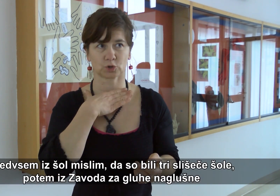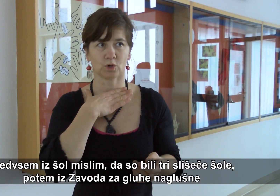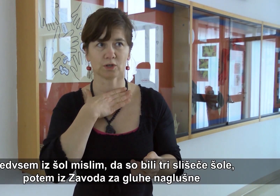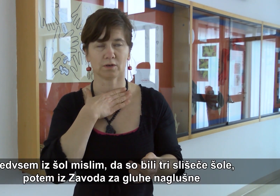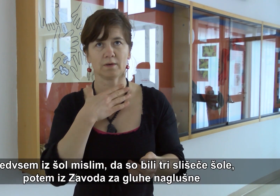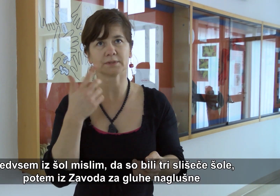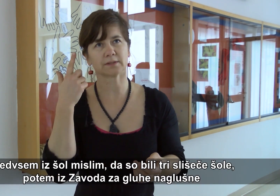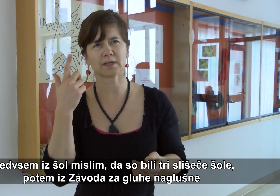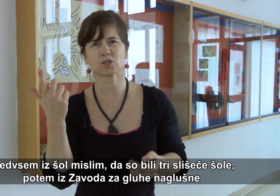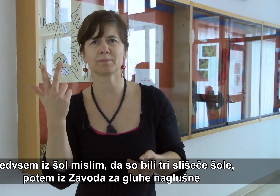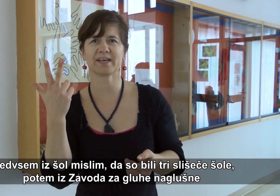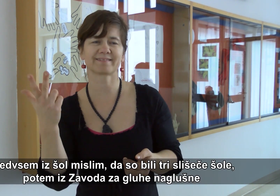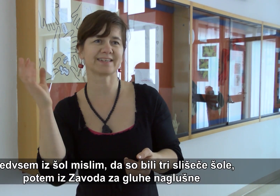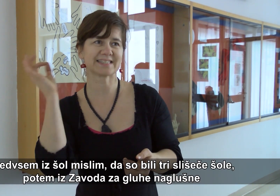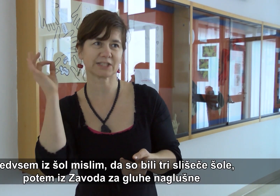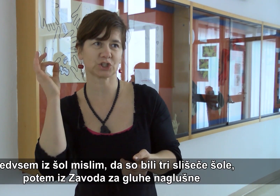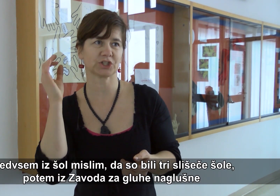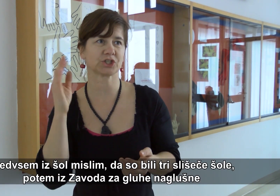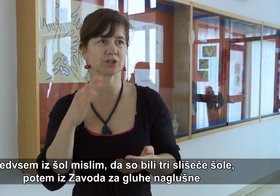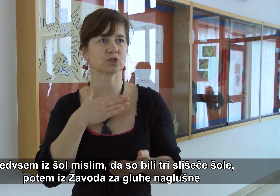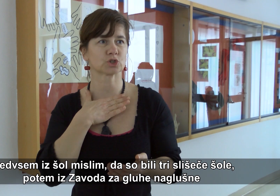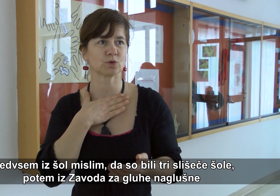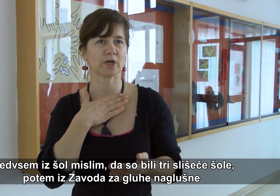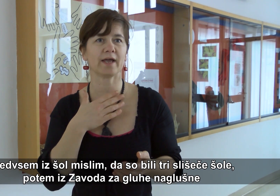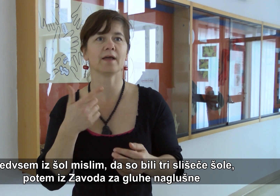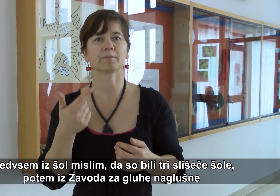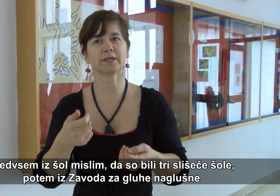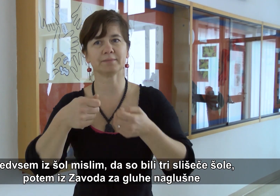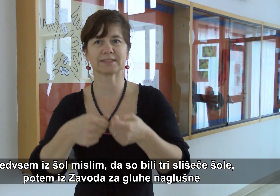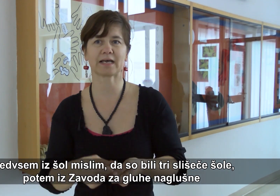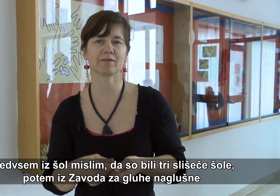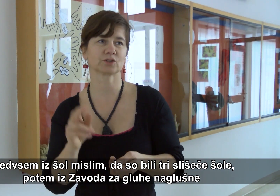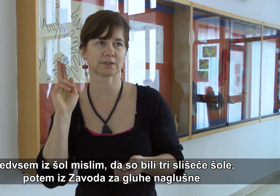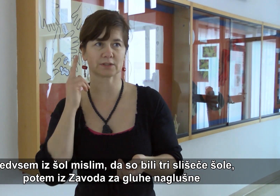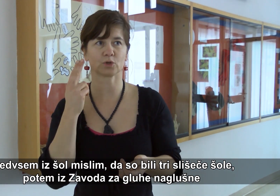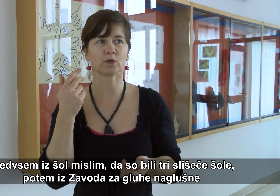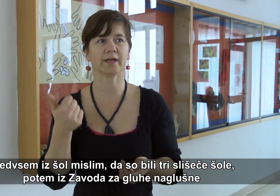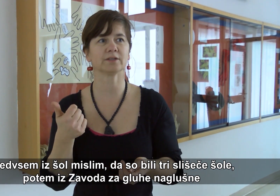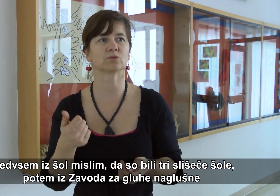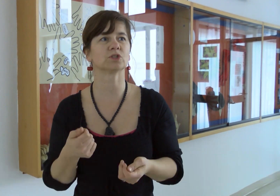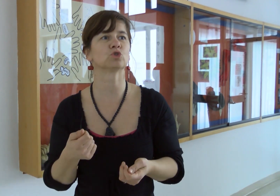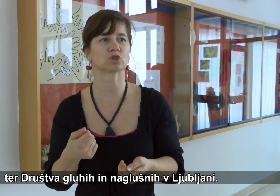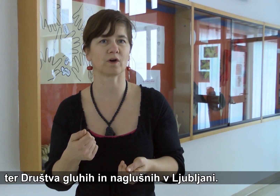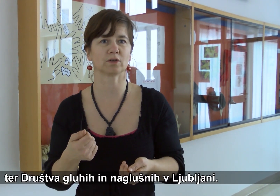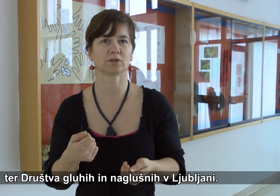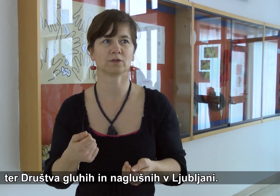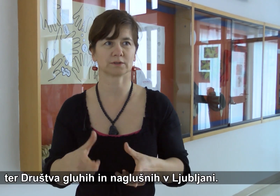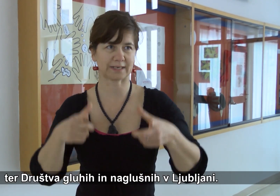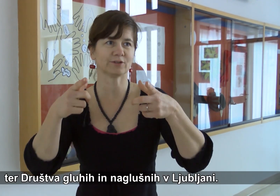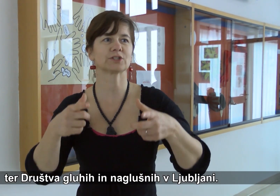šol, mislim, da so bile 3 slišeče šole, potem iz Zavoda za gluhe in tudi društvo Zavod za